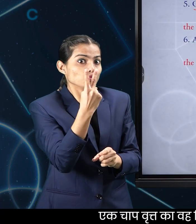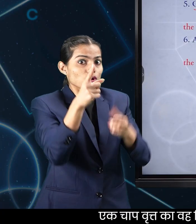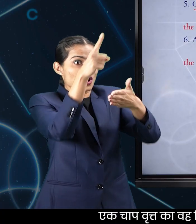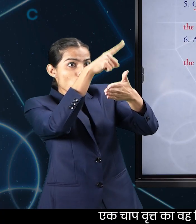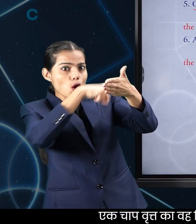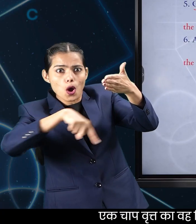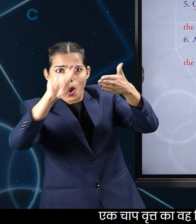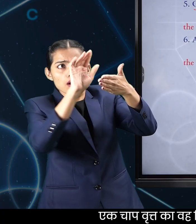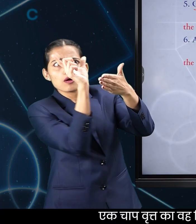है।